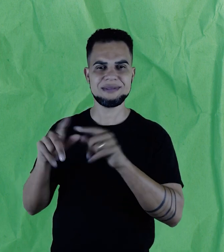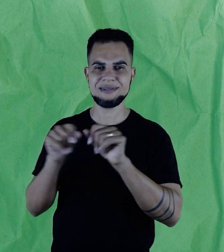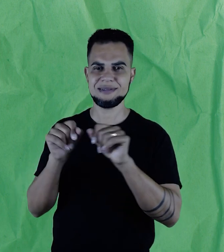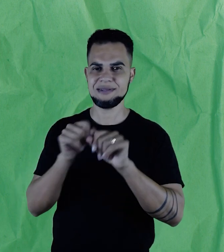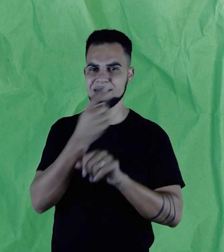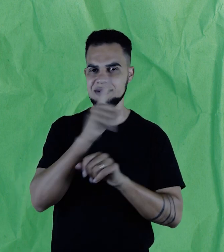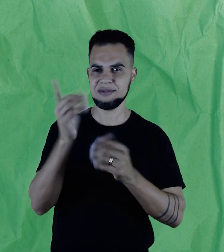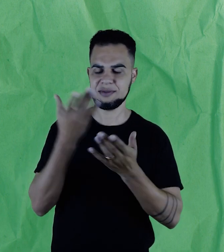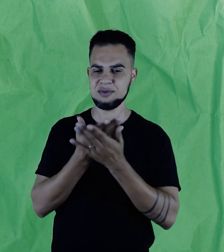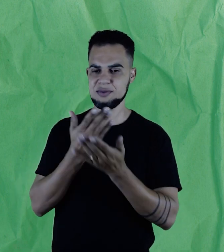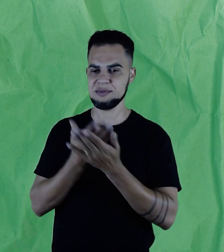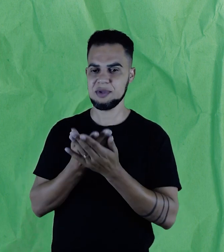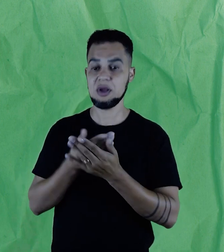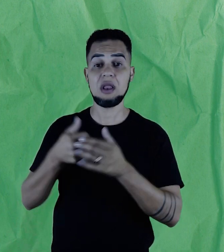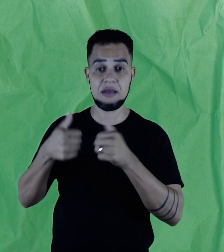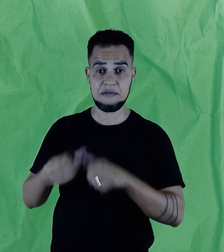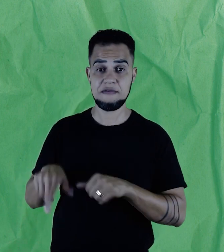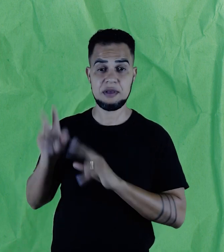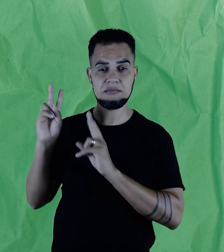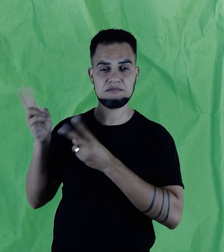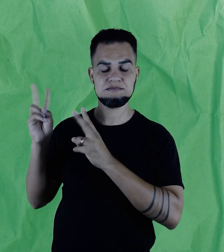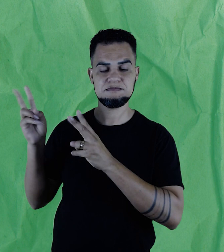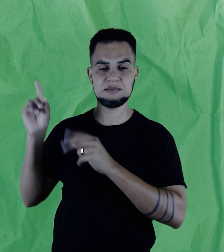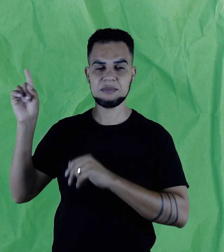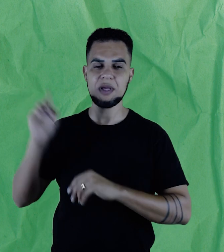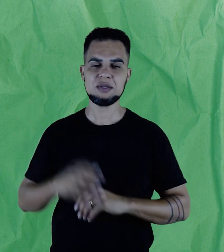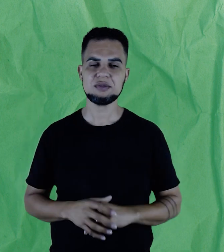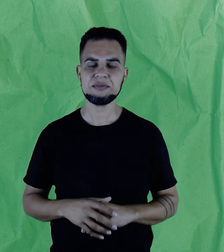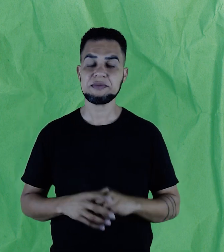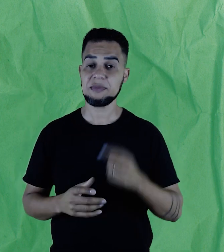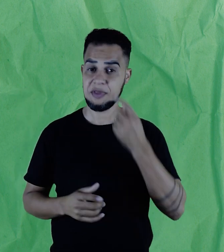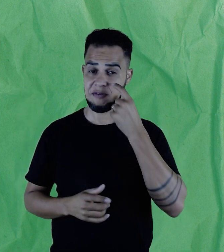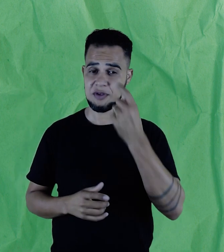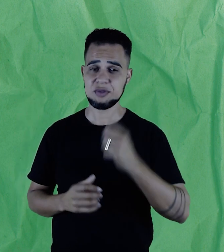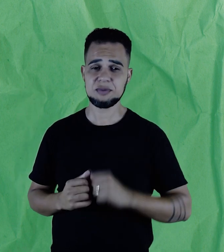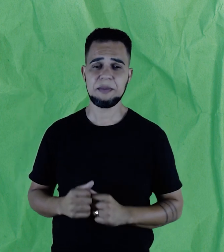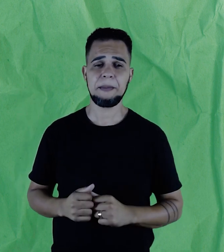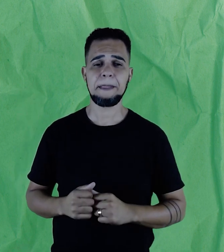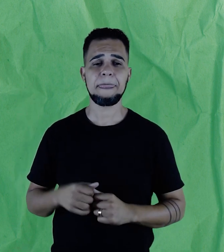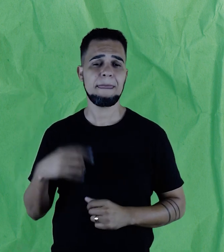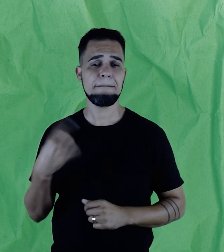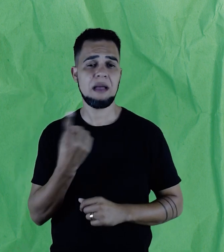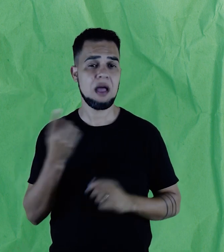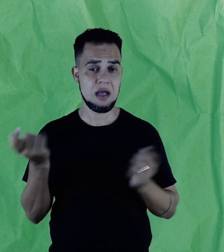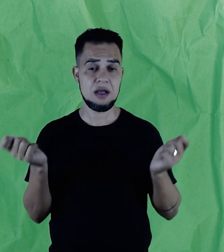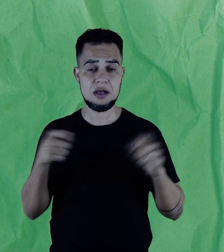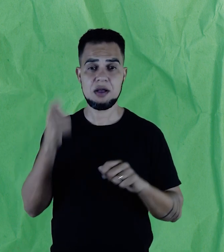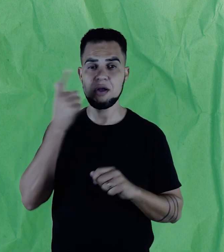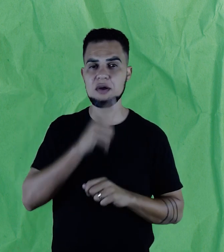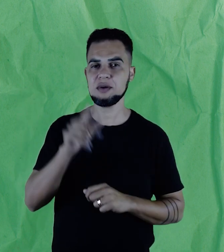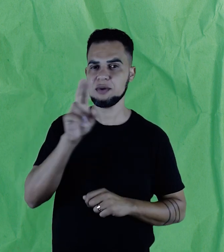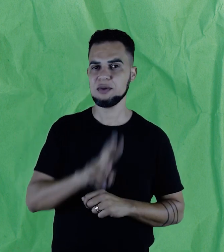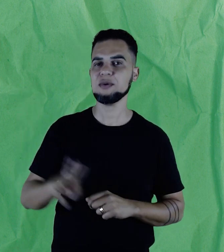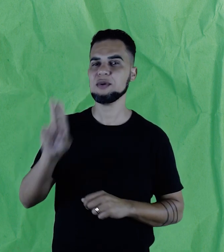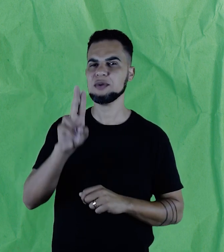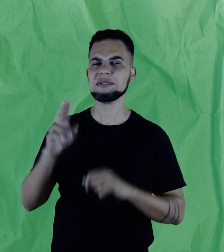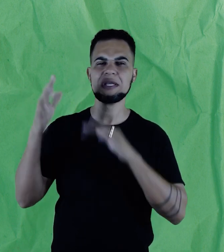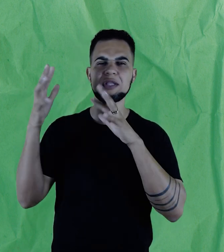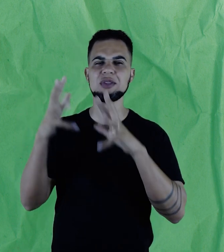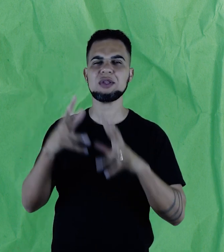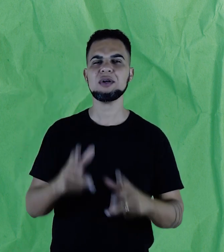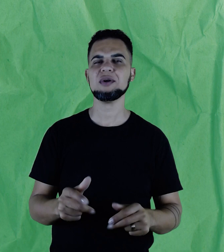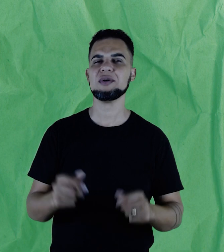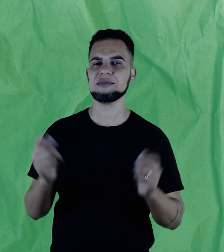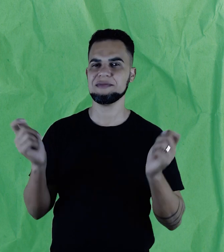fiz na última aula, ela fica aqui nessa página. E olha só, para que a gente consiga usar